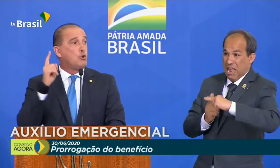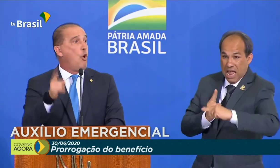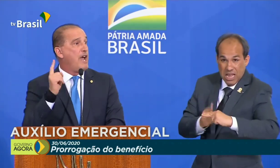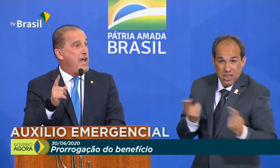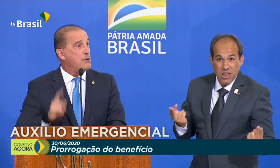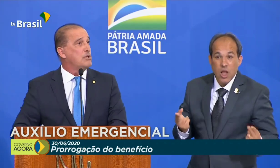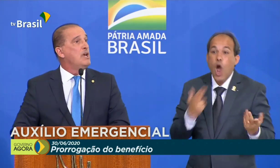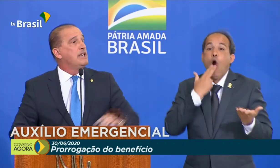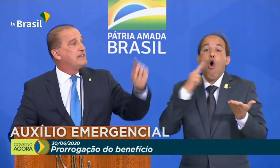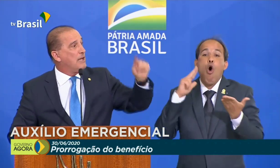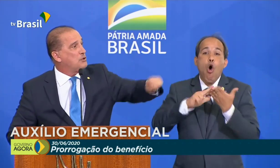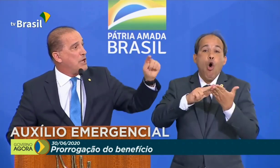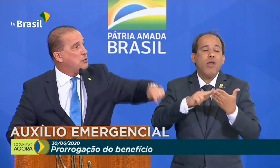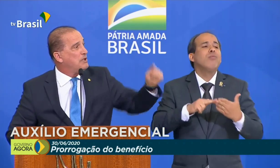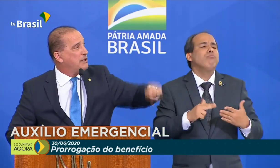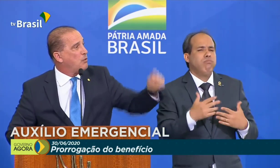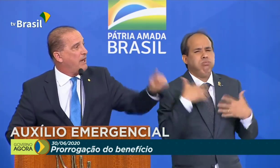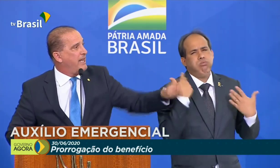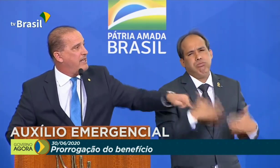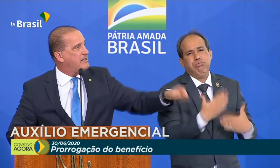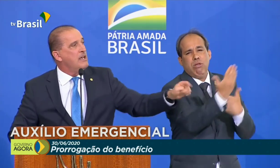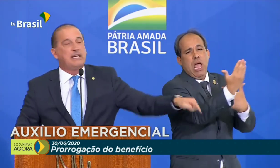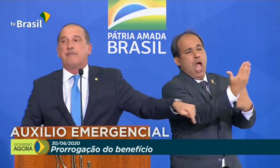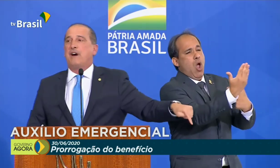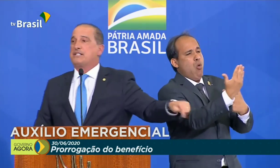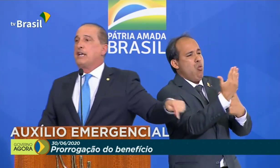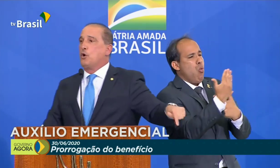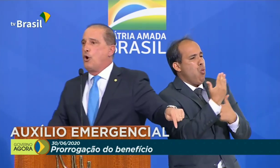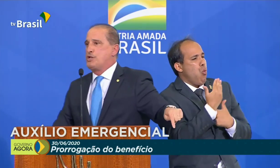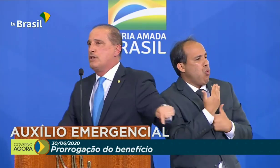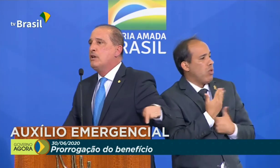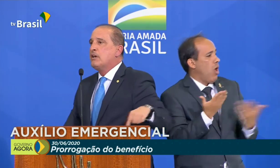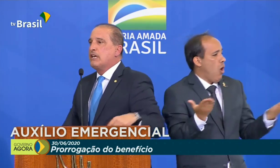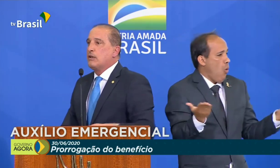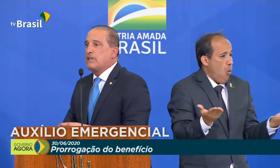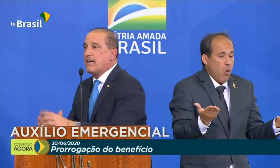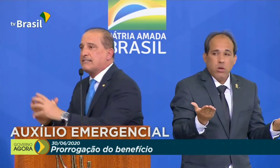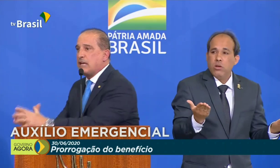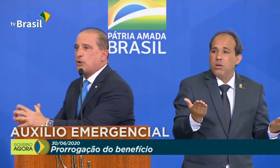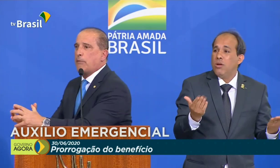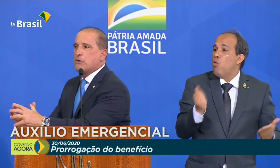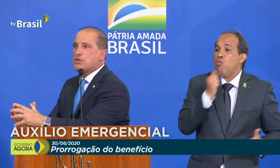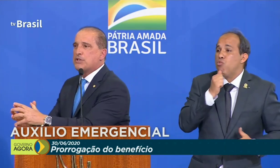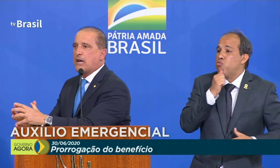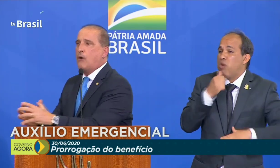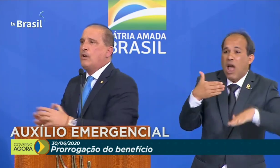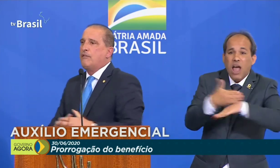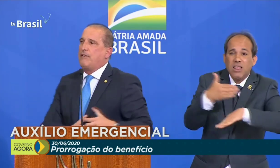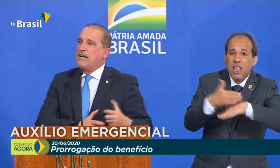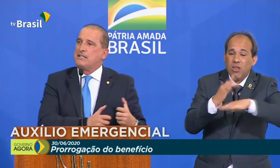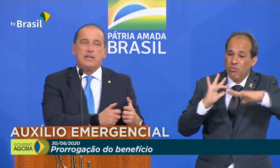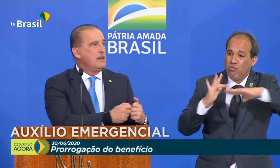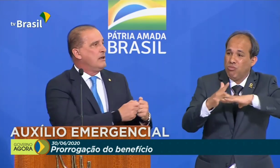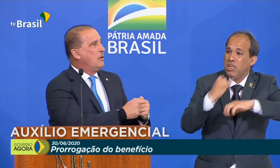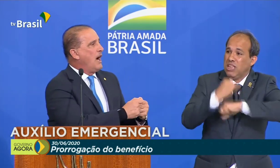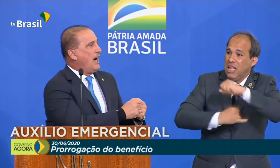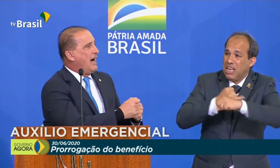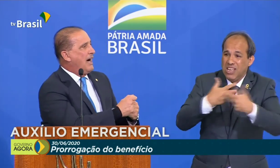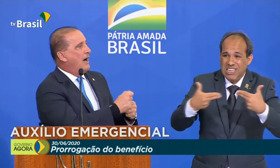feito pelos Correios, que está nos ajudando com aqueles que fazem hoje, que não têm acesso ao meio digital,